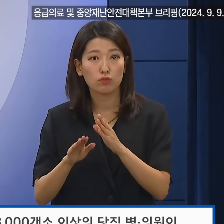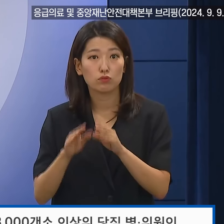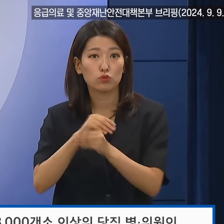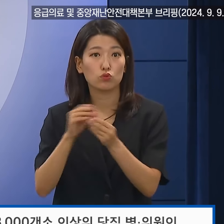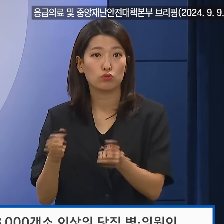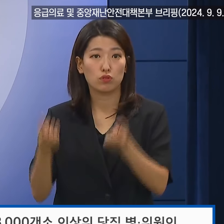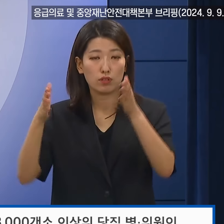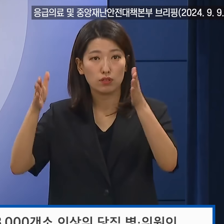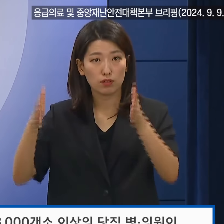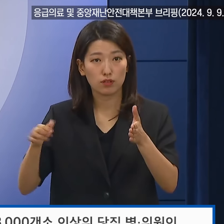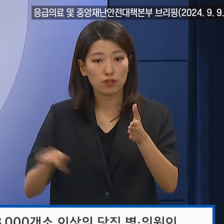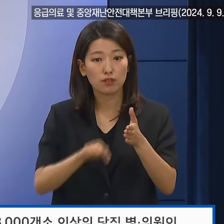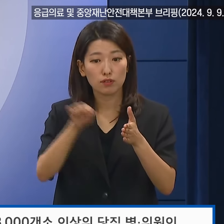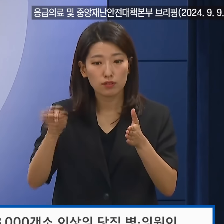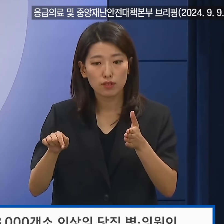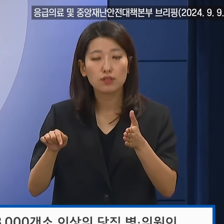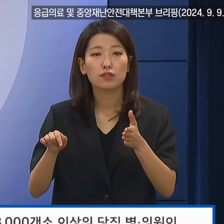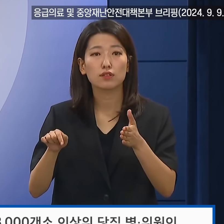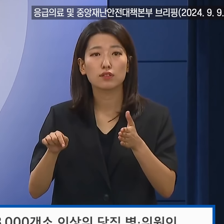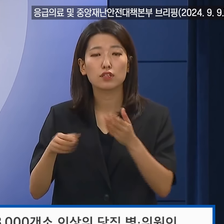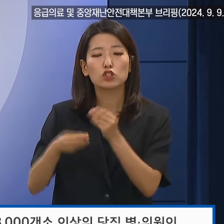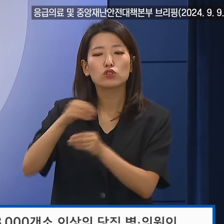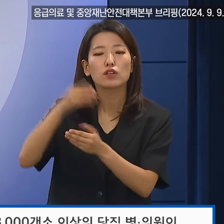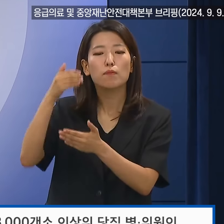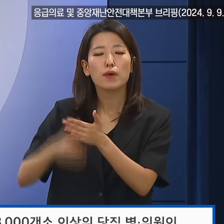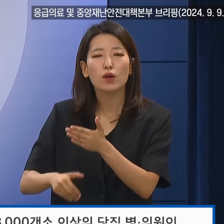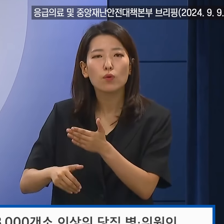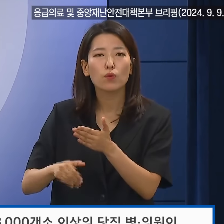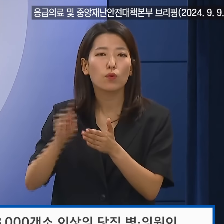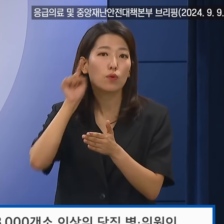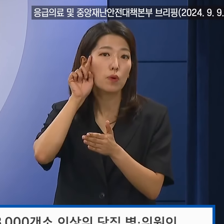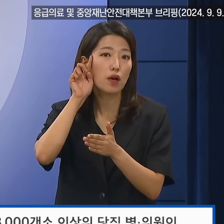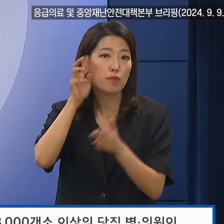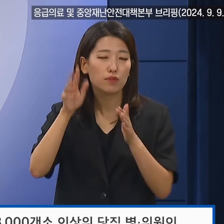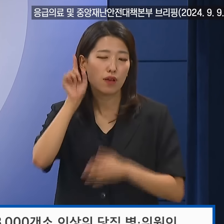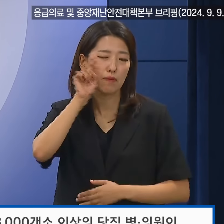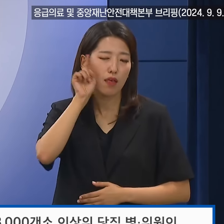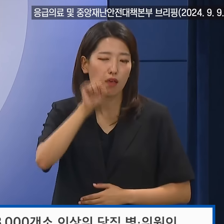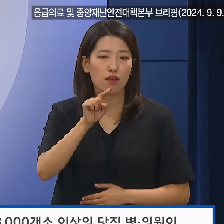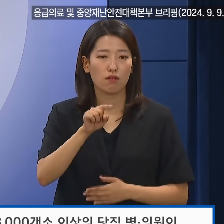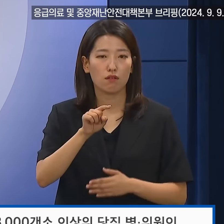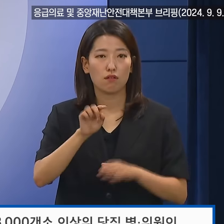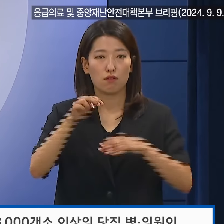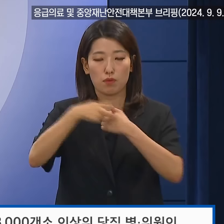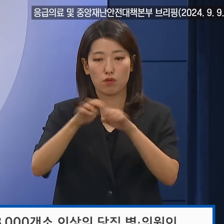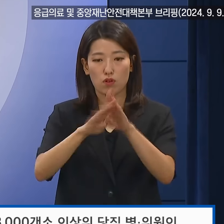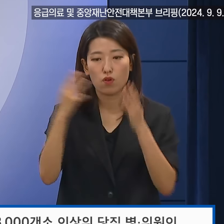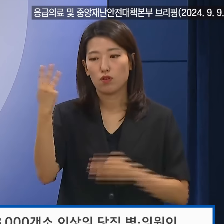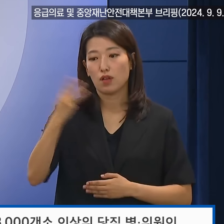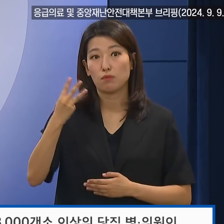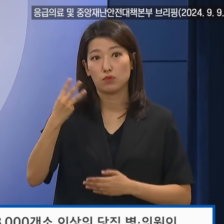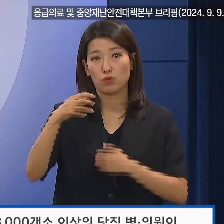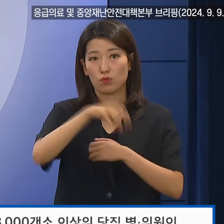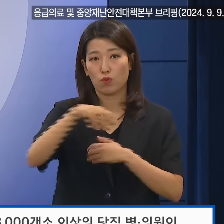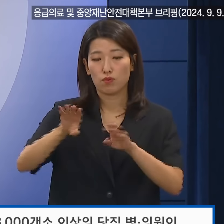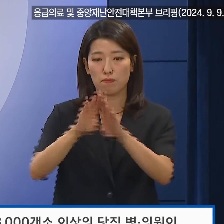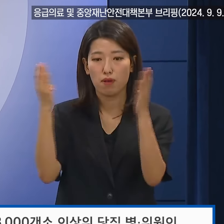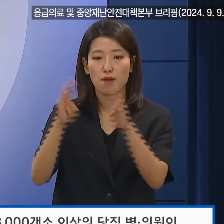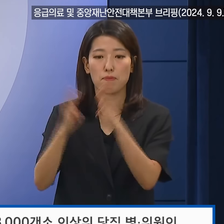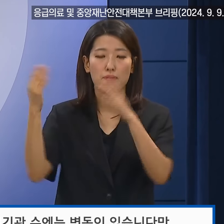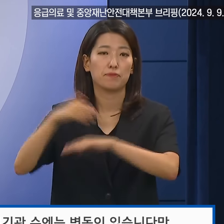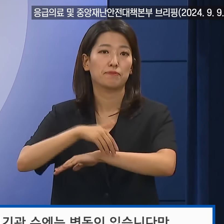추석 연휴에는 당일을 제외하고는 매일 3,000개소 이상의 당직 병의원이